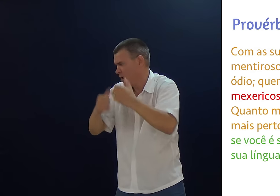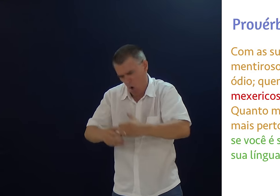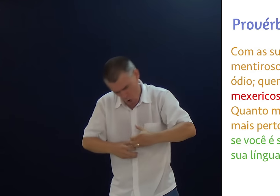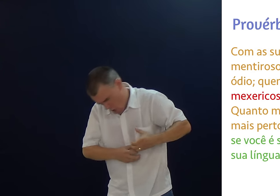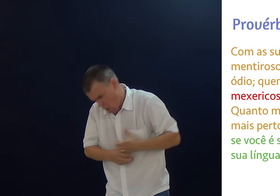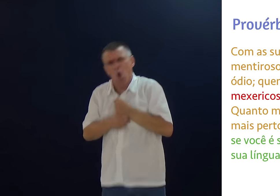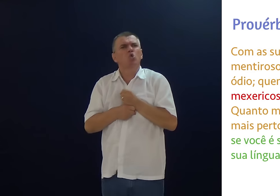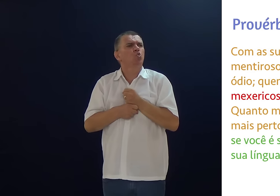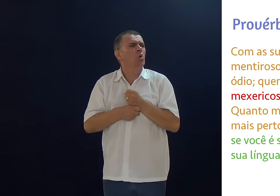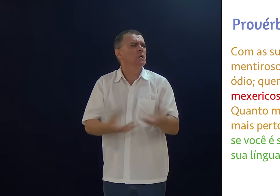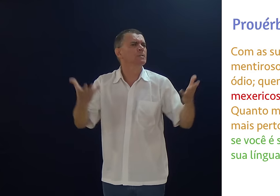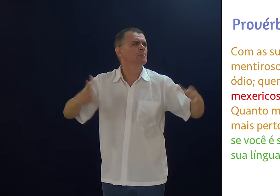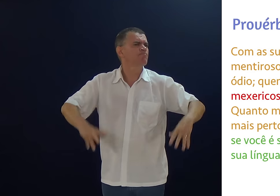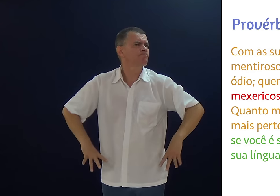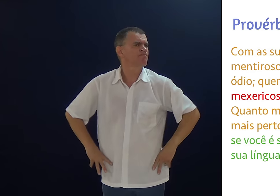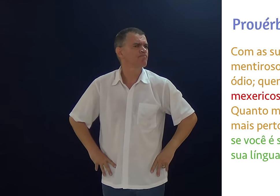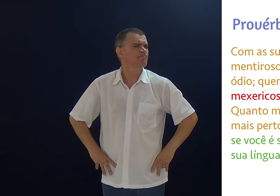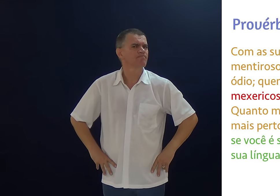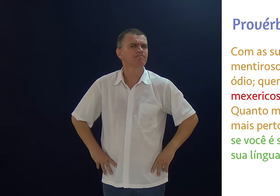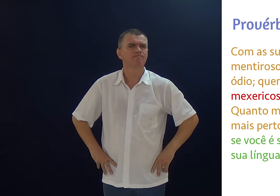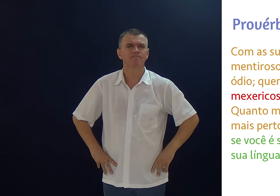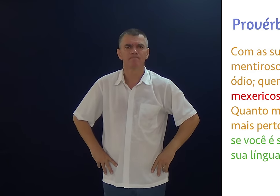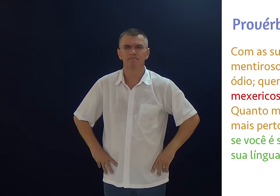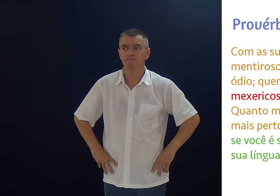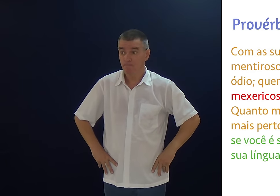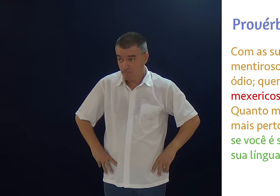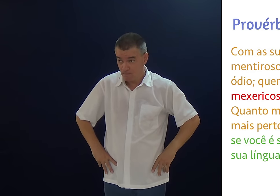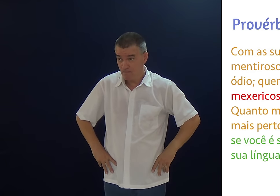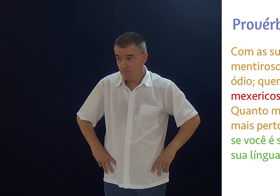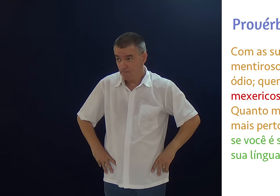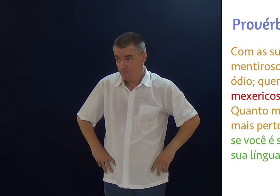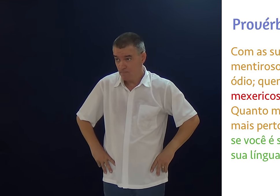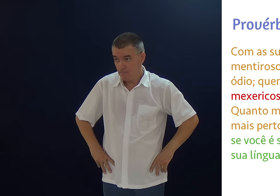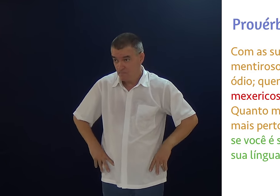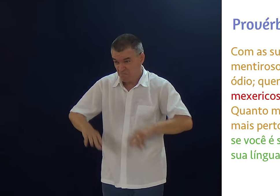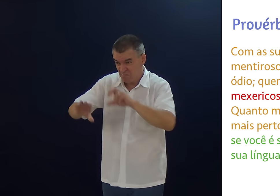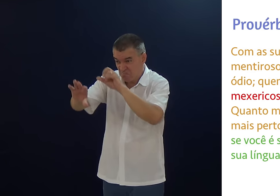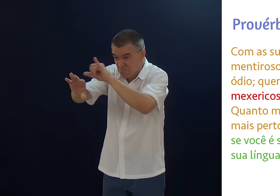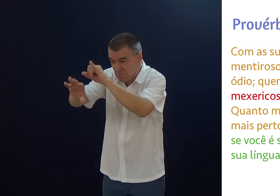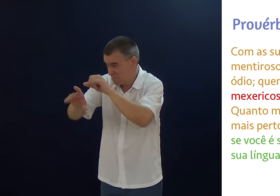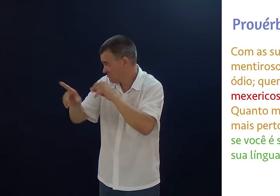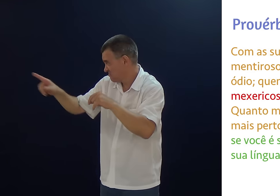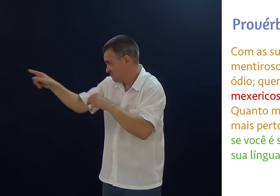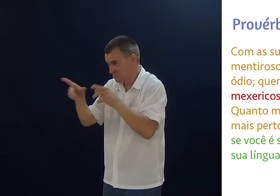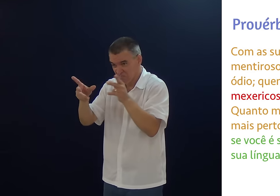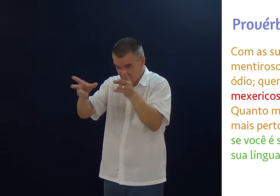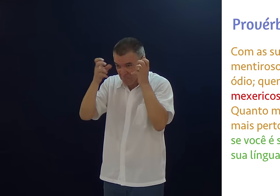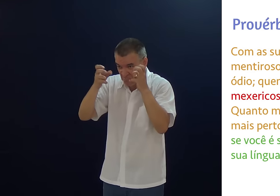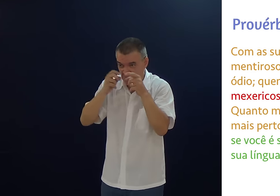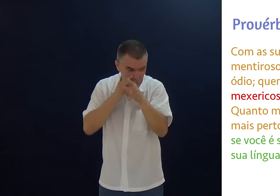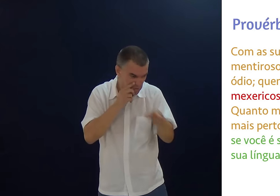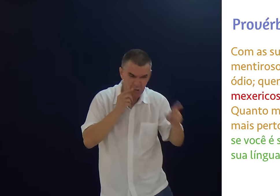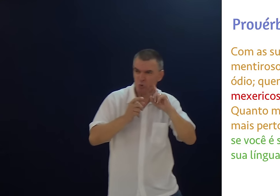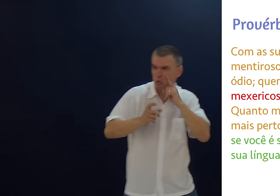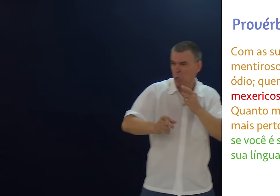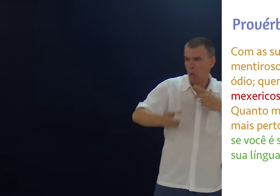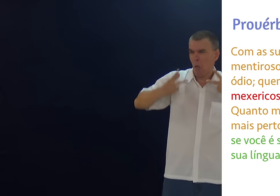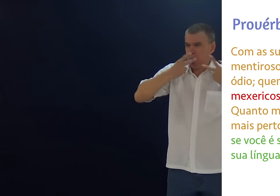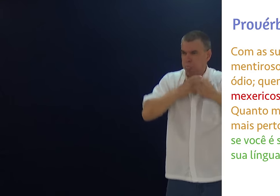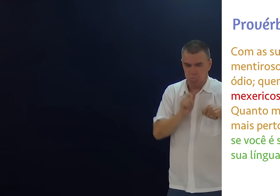sábio controla a sua língua viu aí se você percebeu